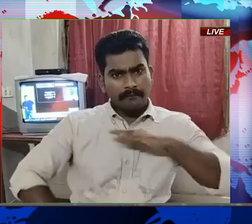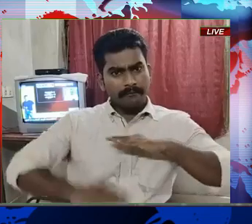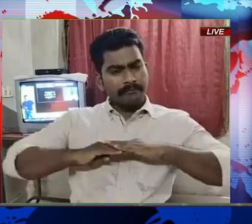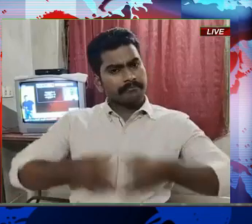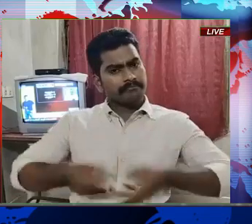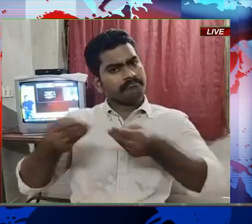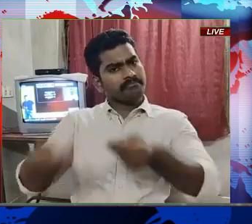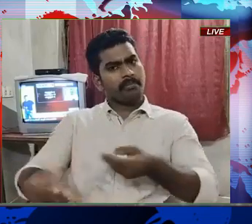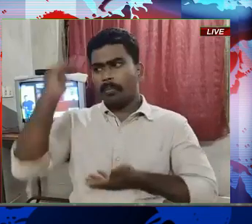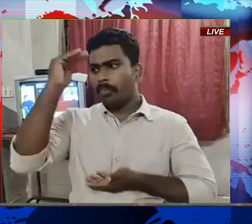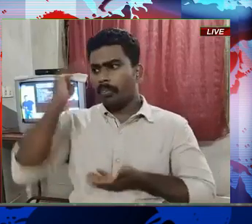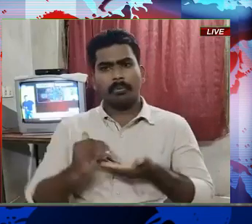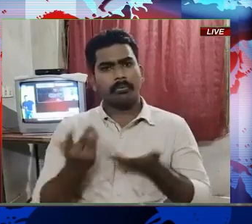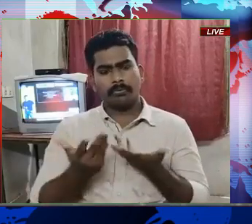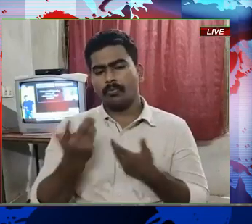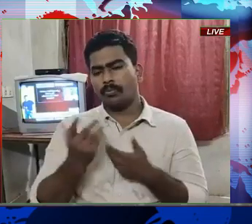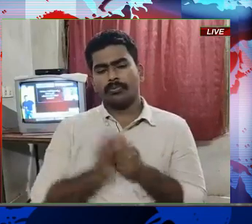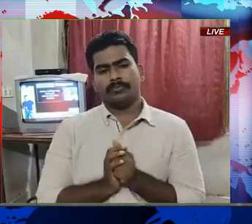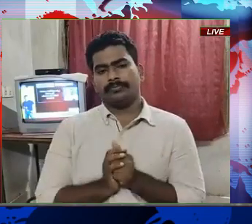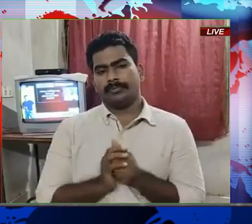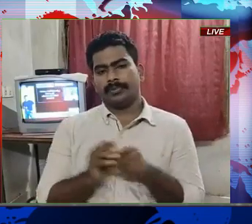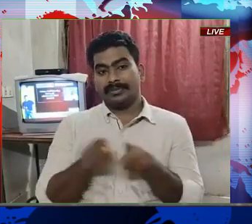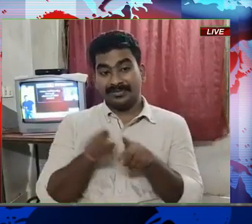വെള്ളവും നൽകുന്ന അനുഭവമുണ്ടായി.